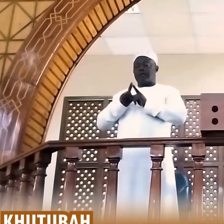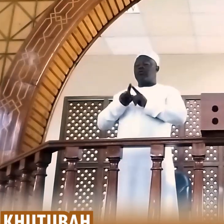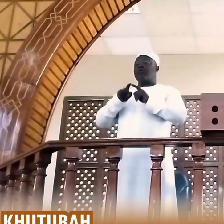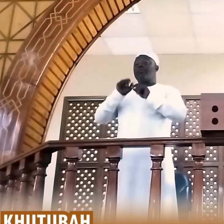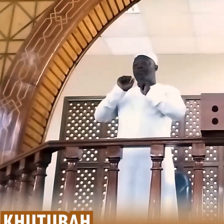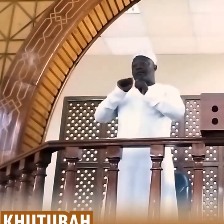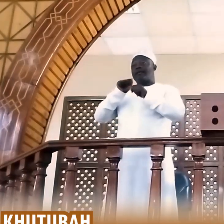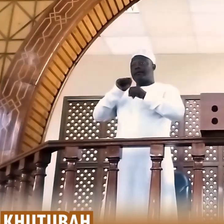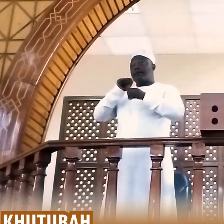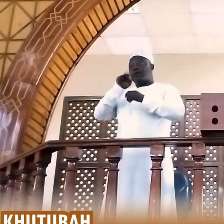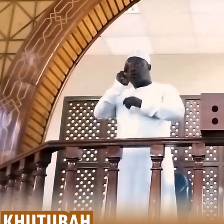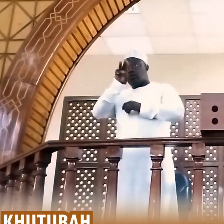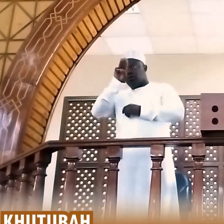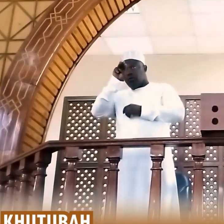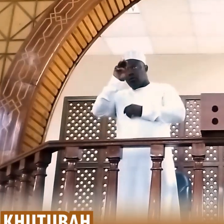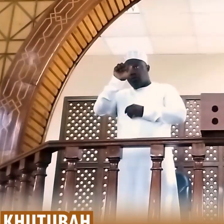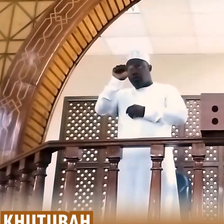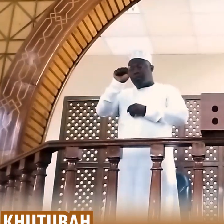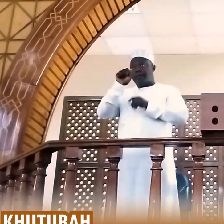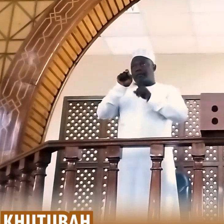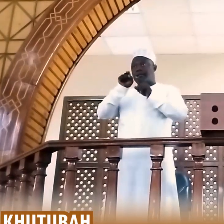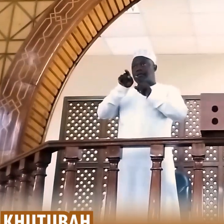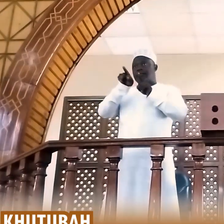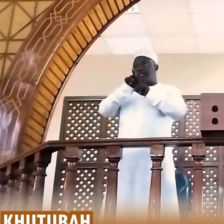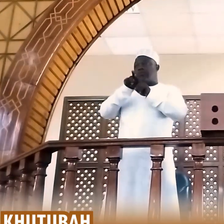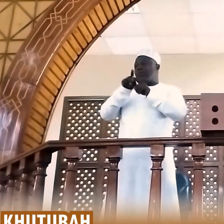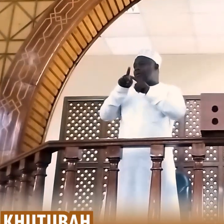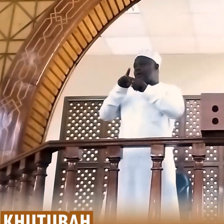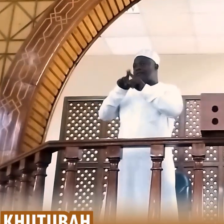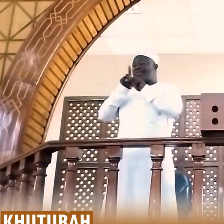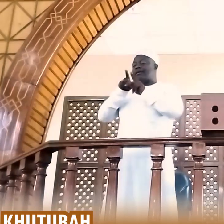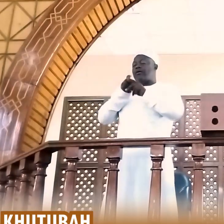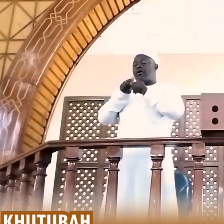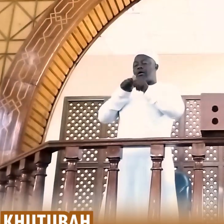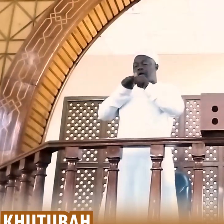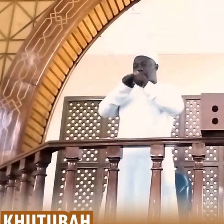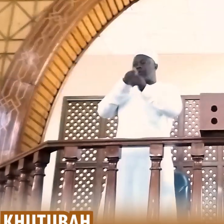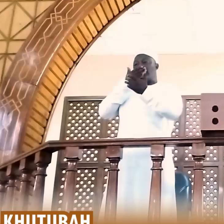وبث منهما رجالا كثيرا ونساء